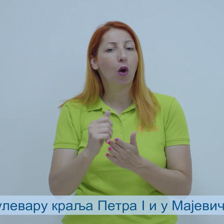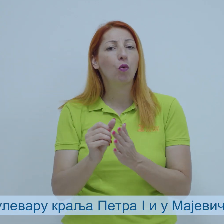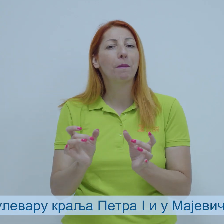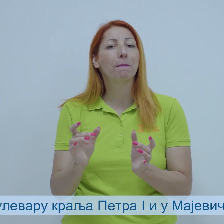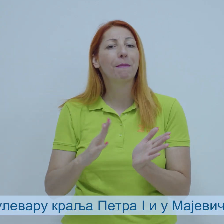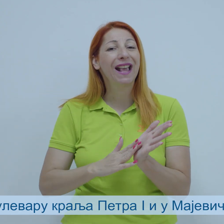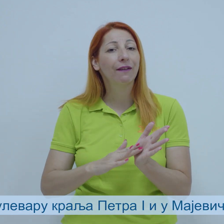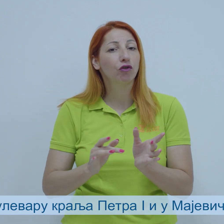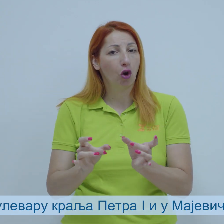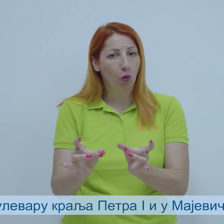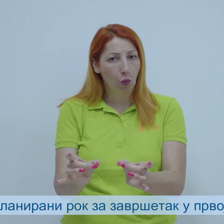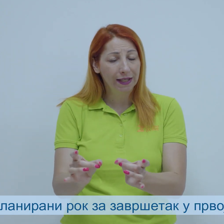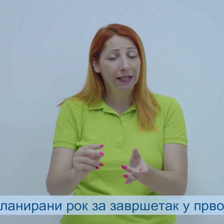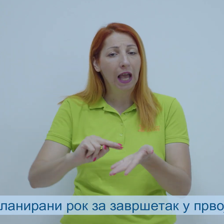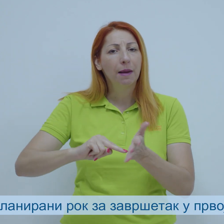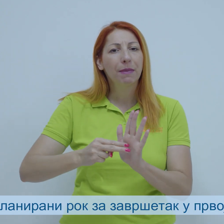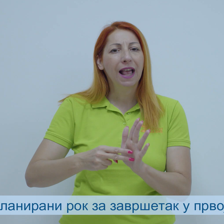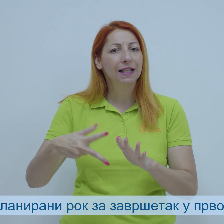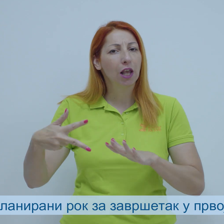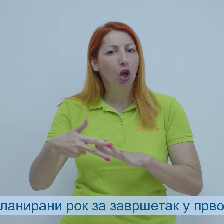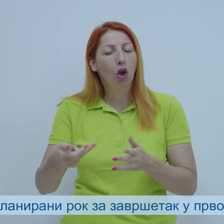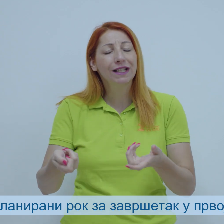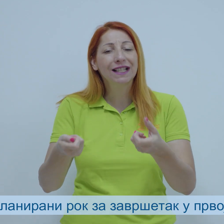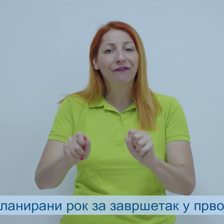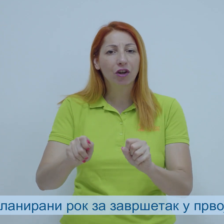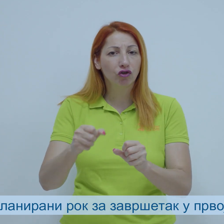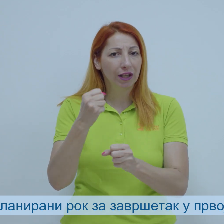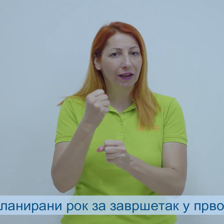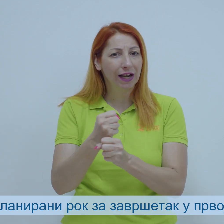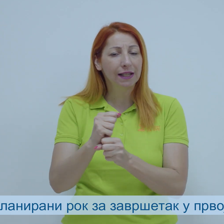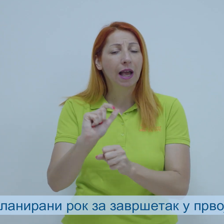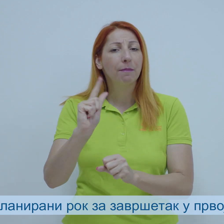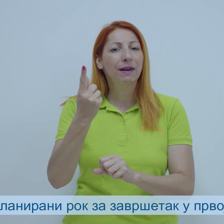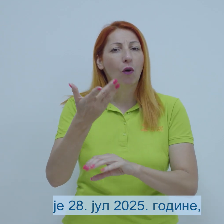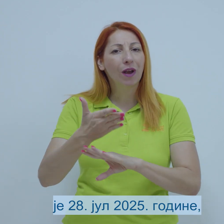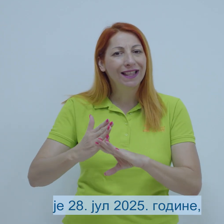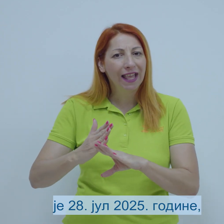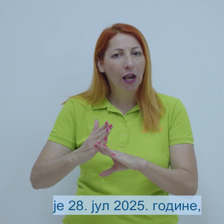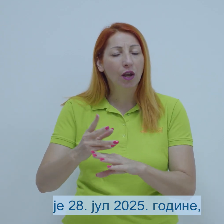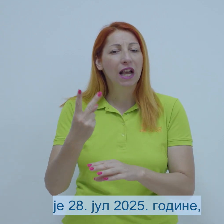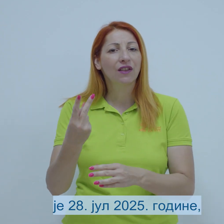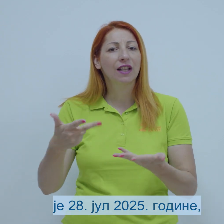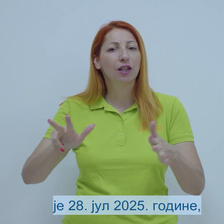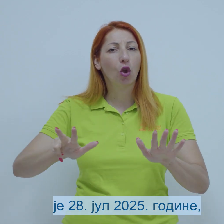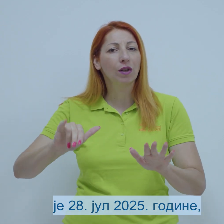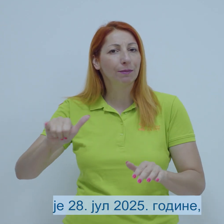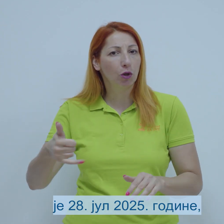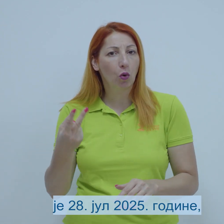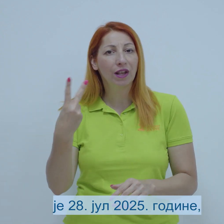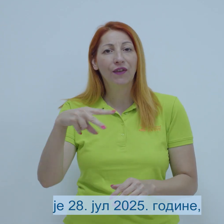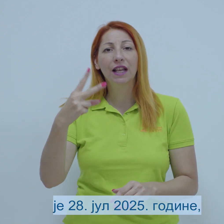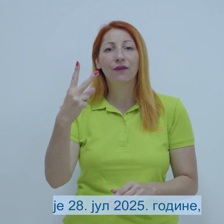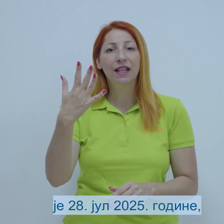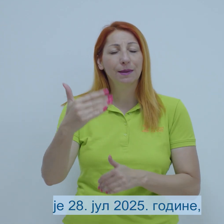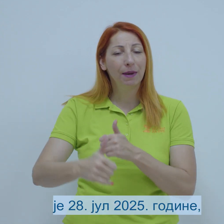Majevičkoj ulici. Planirani rok za završetak u prvoj fazi je 28. juli 2025.